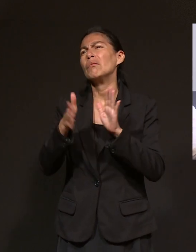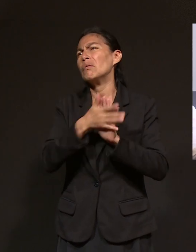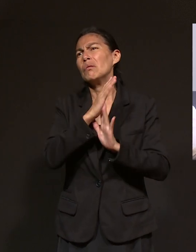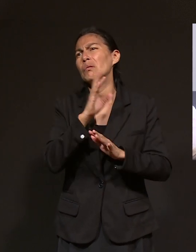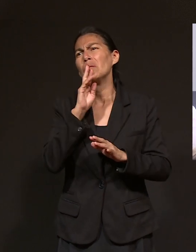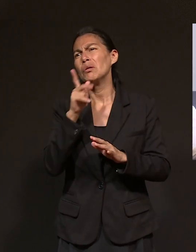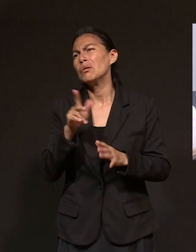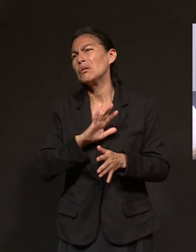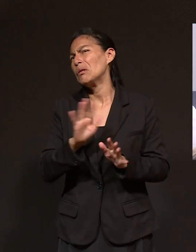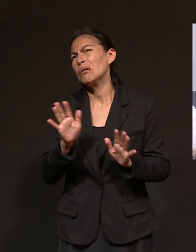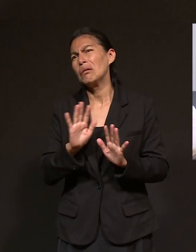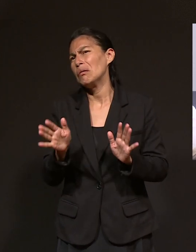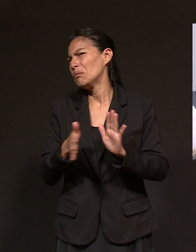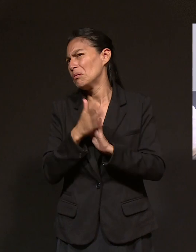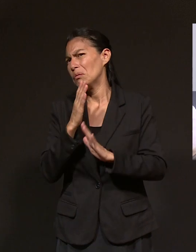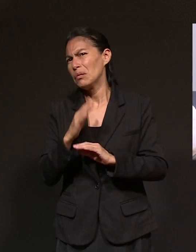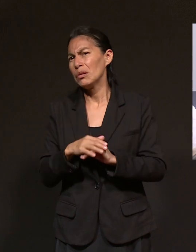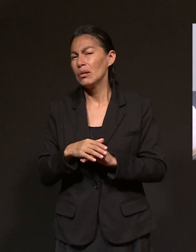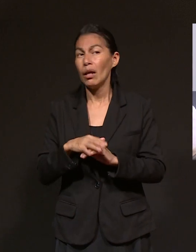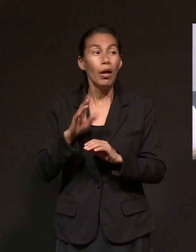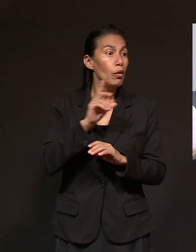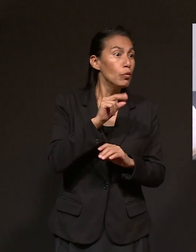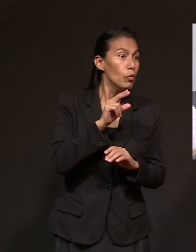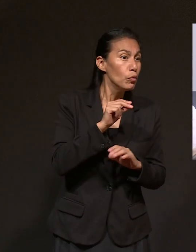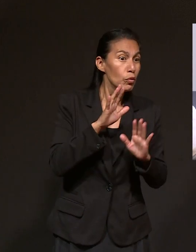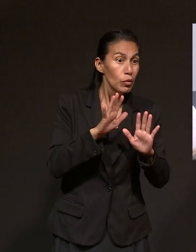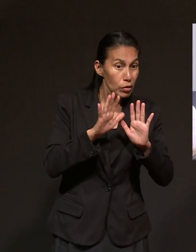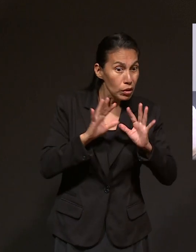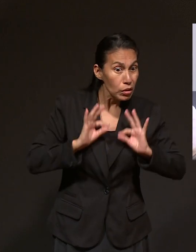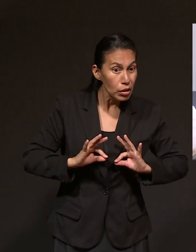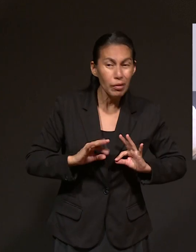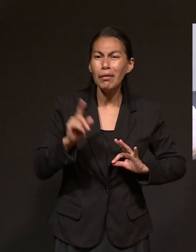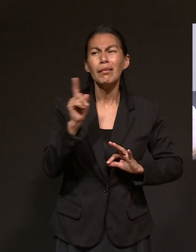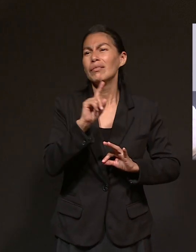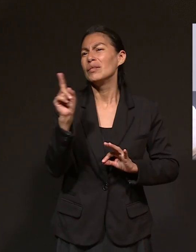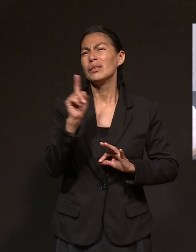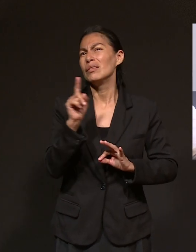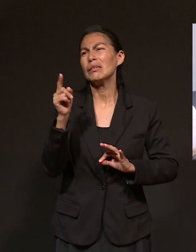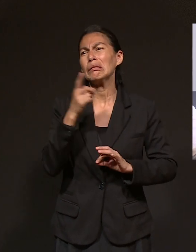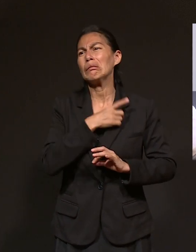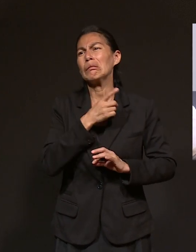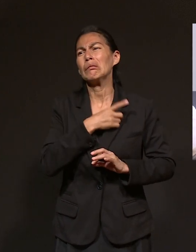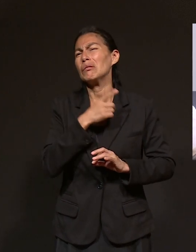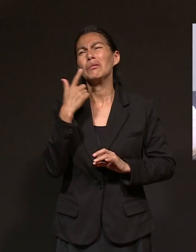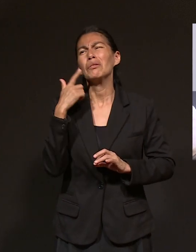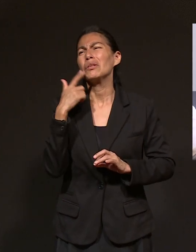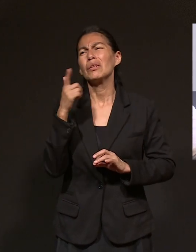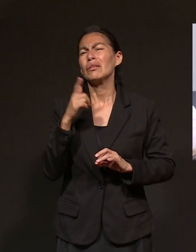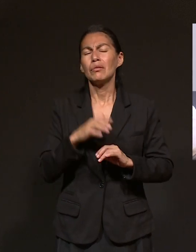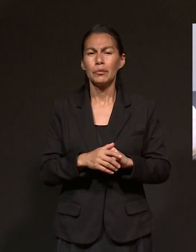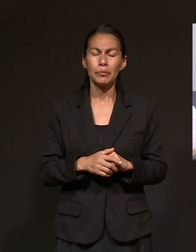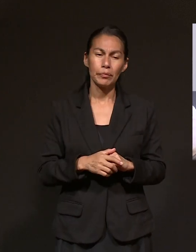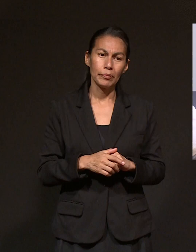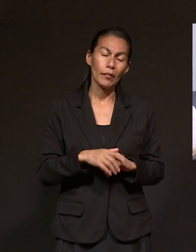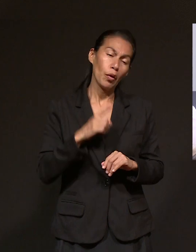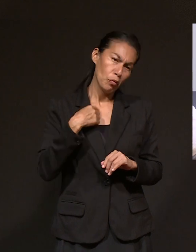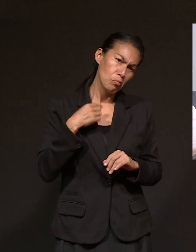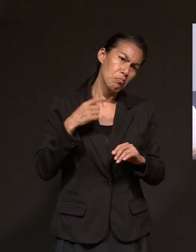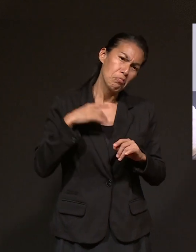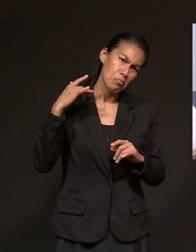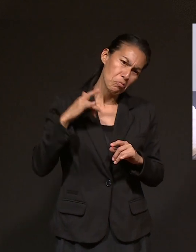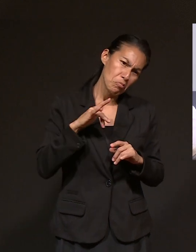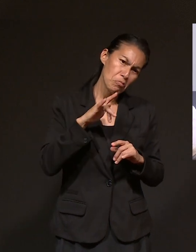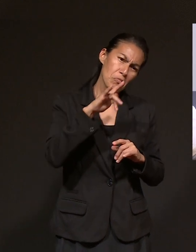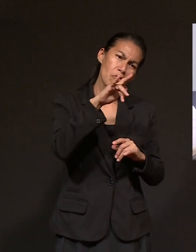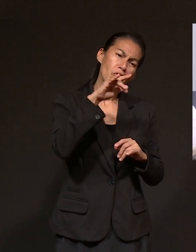solo. Dice, no, no te vayas, yo ya compré mi boleto, yo me voy. Y me fui. Regresé a